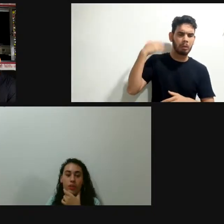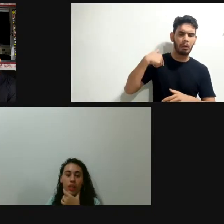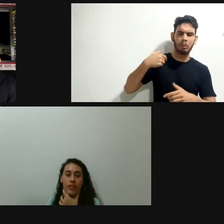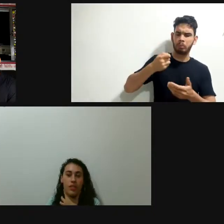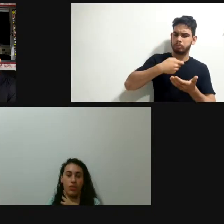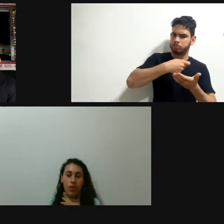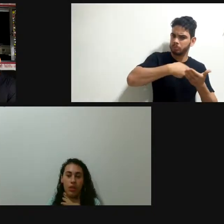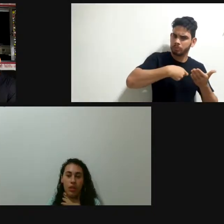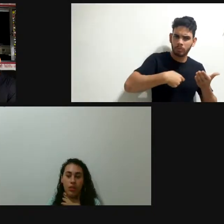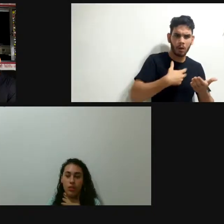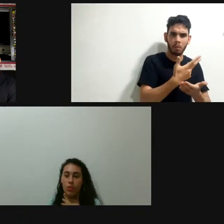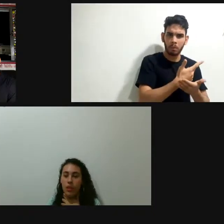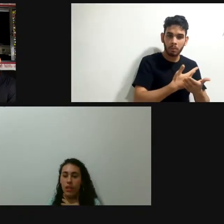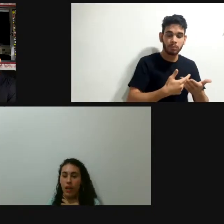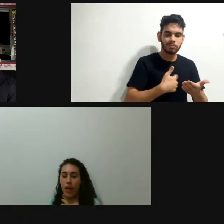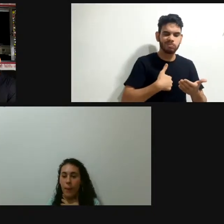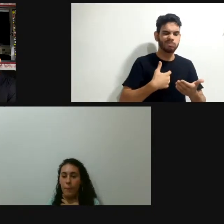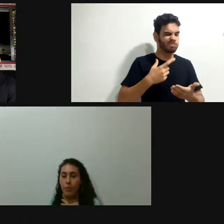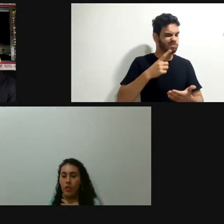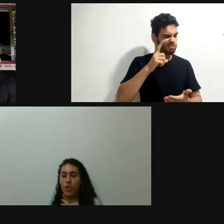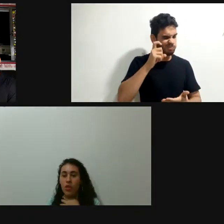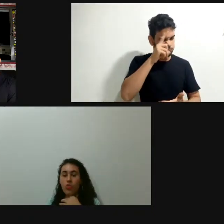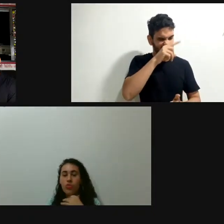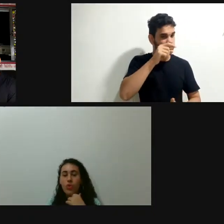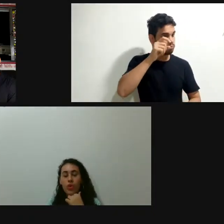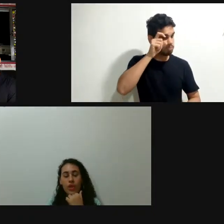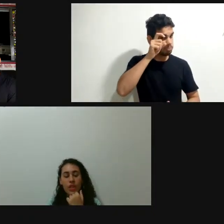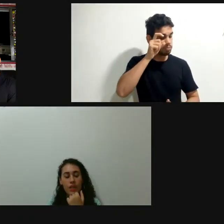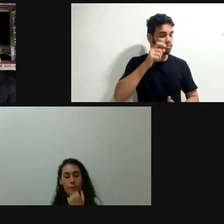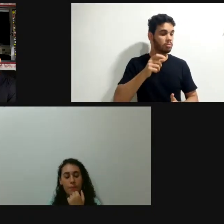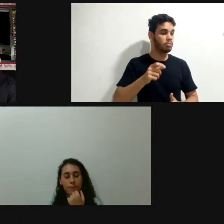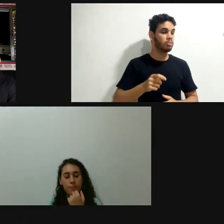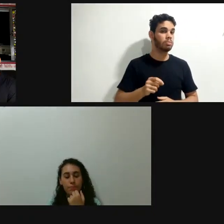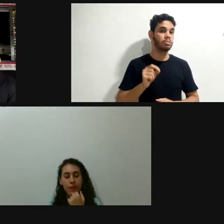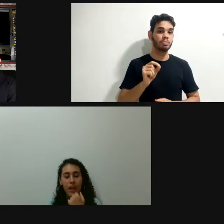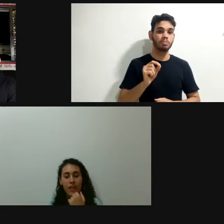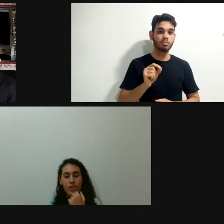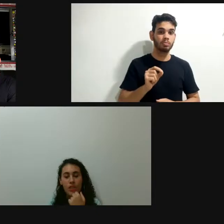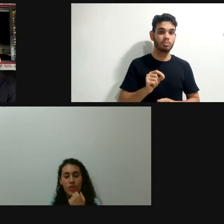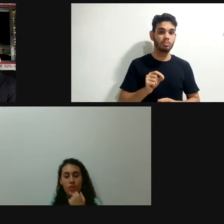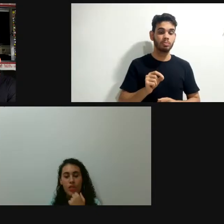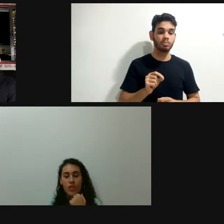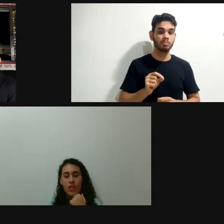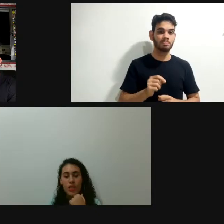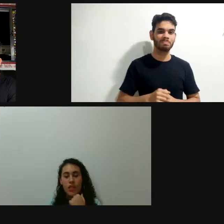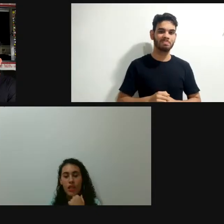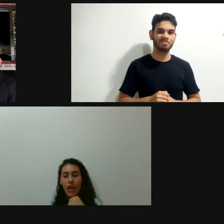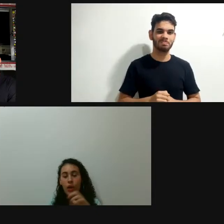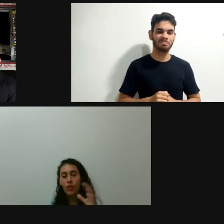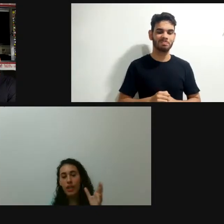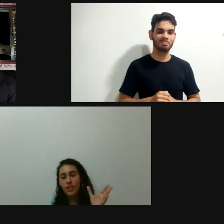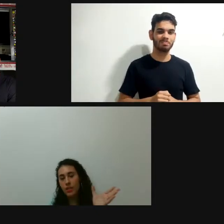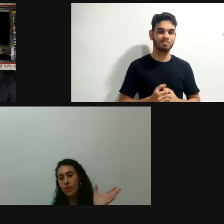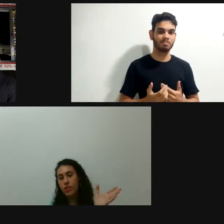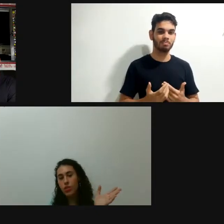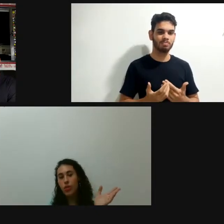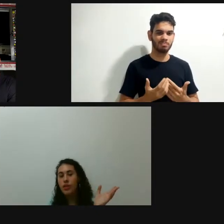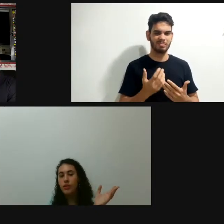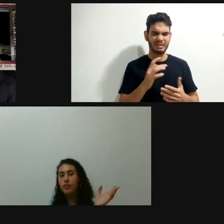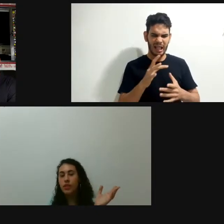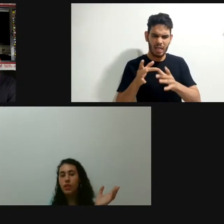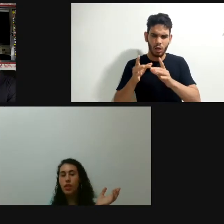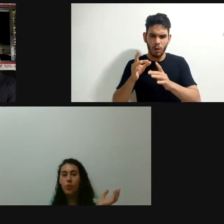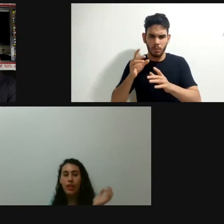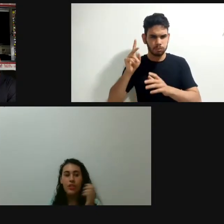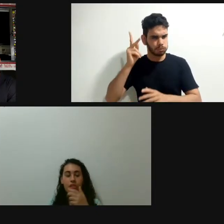construção dessa história do mangá foi a questão de a conexão da